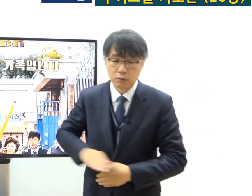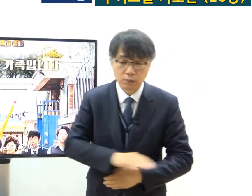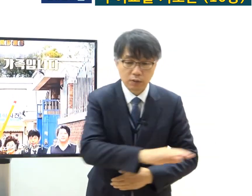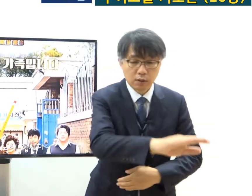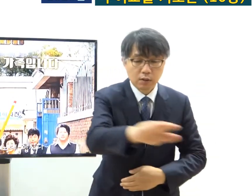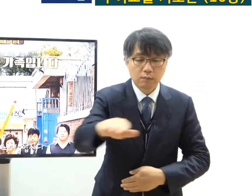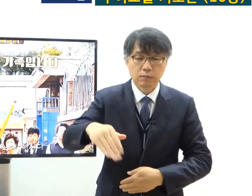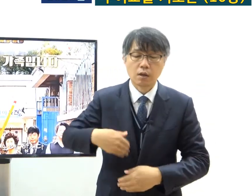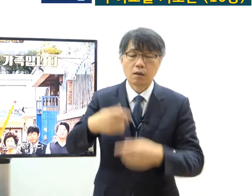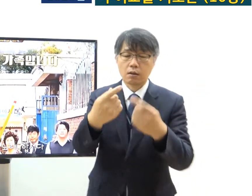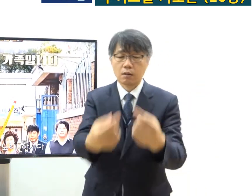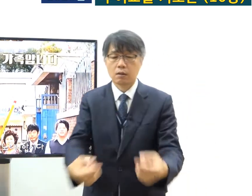우리 함께